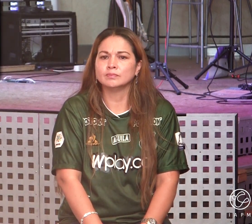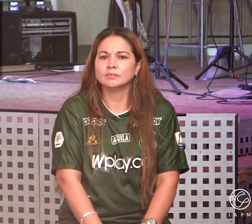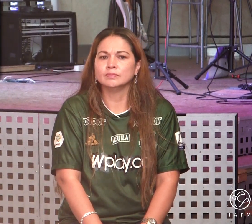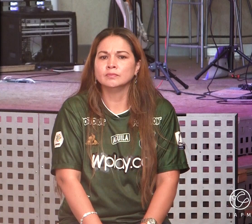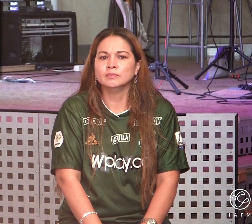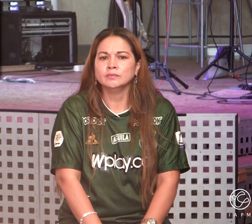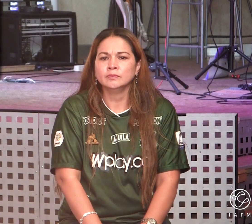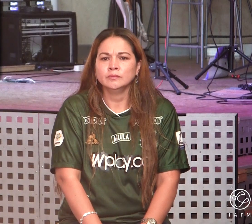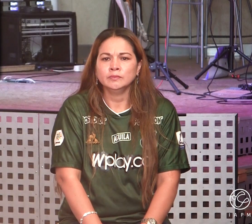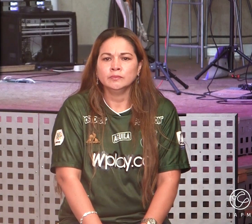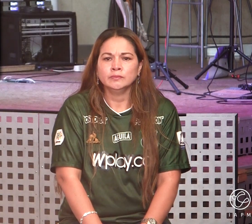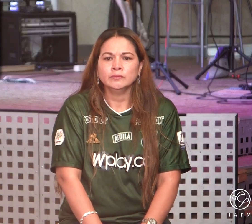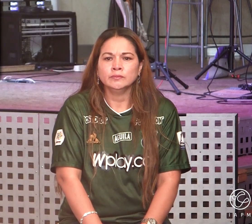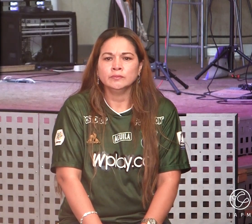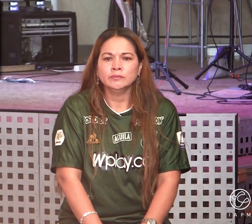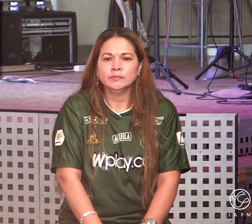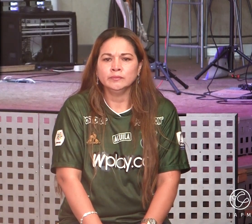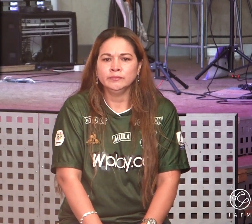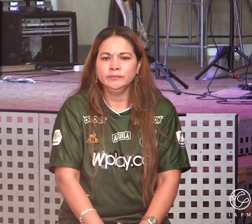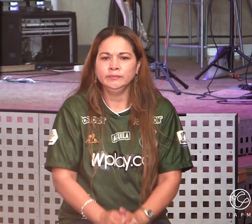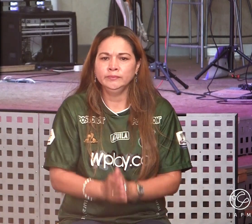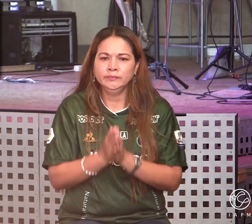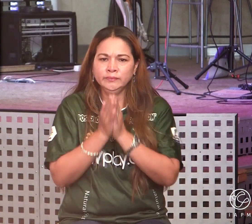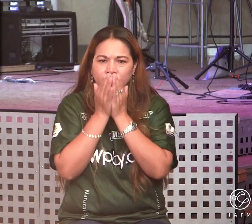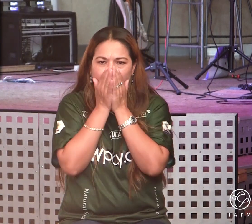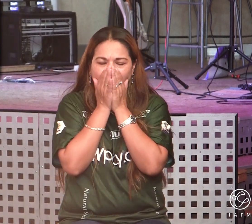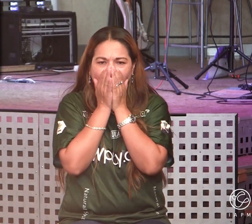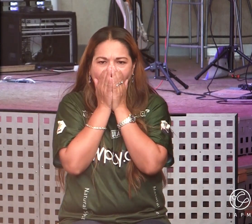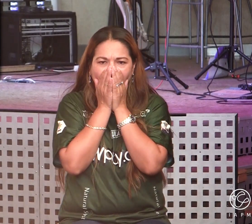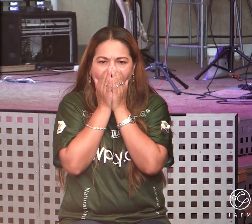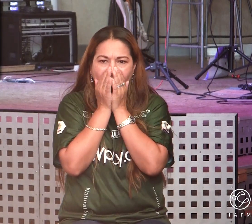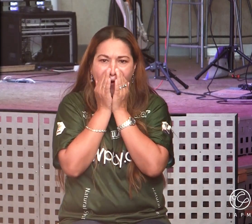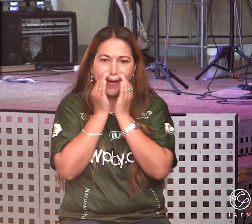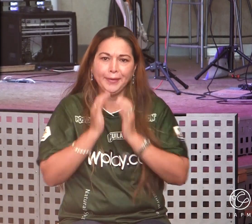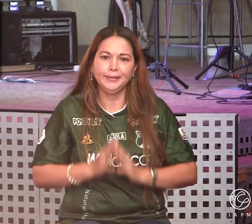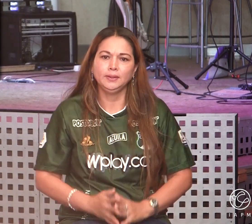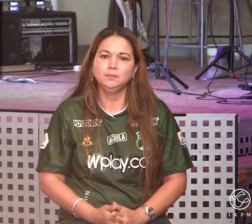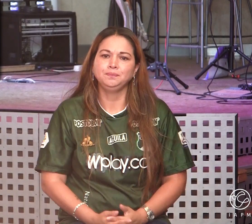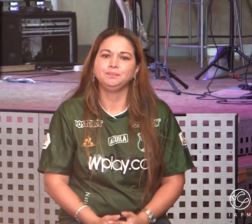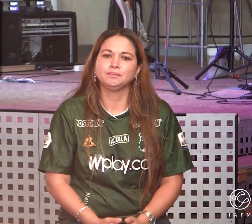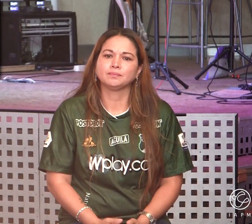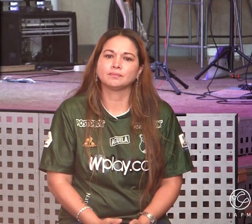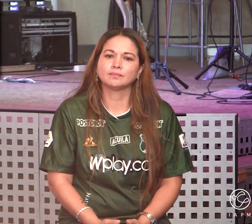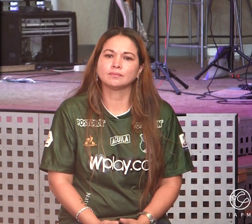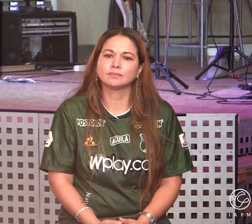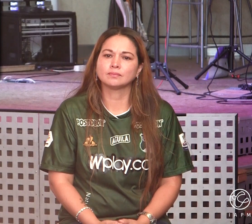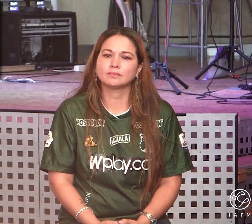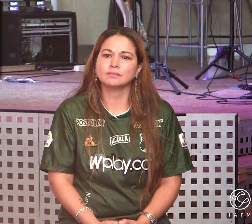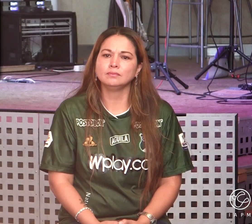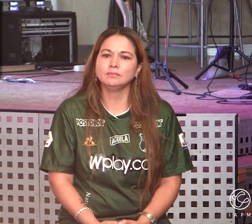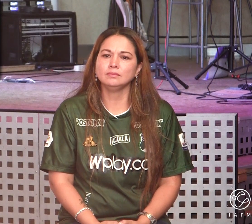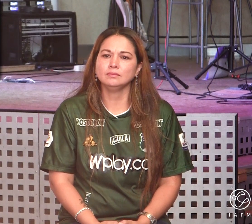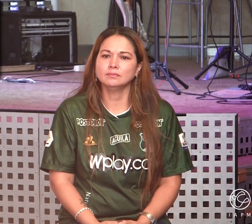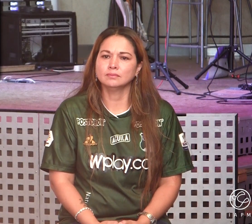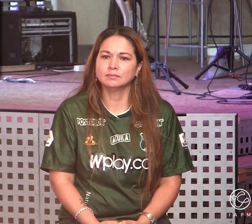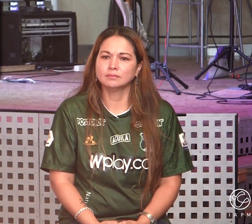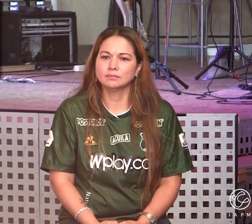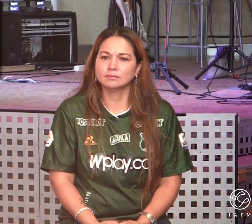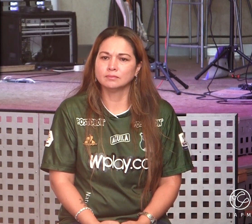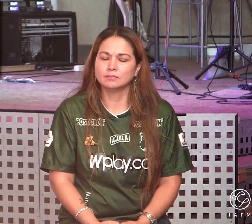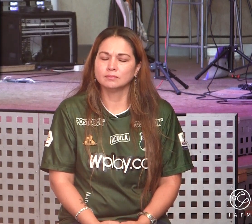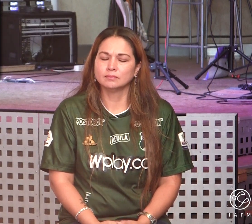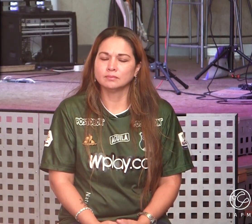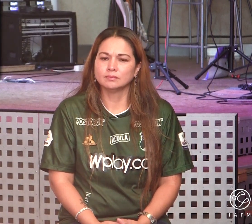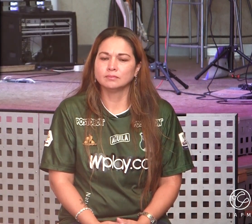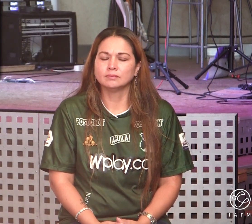recuerdo que estaba predicando en una plaza pública en otra ciudad colombiana distinta a donde vivo y tenía competencia. Era